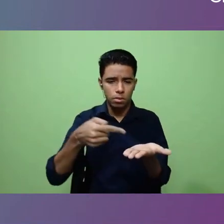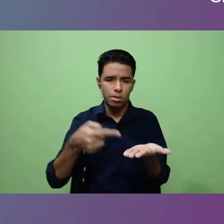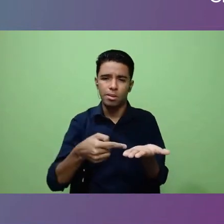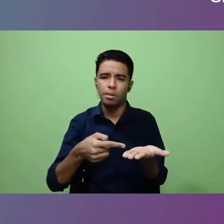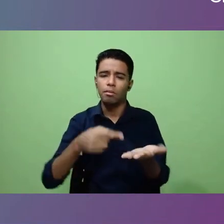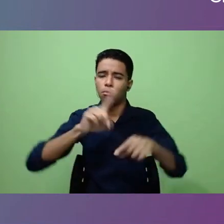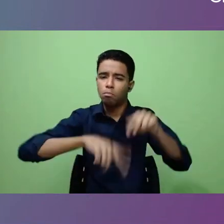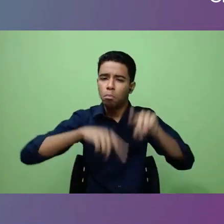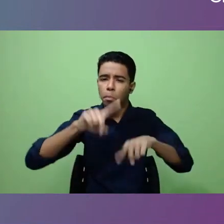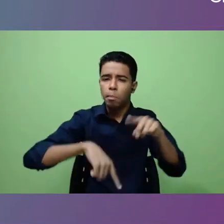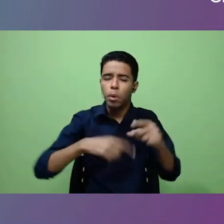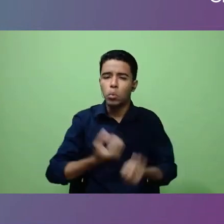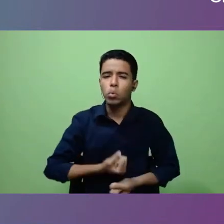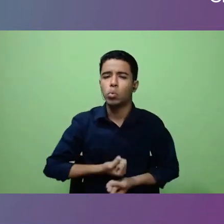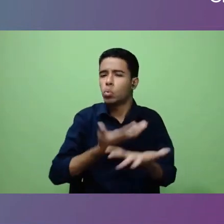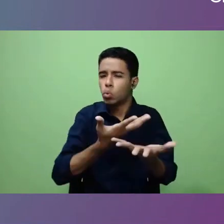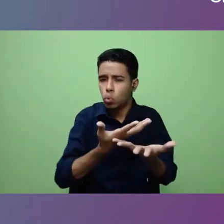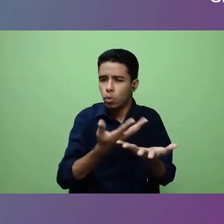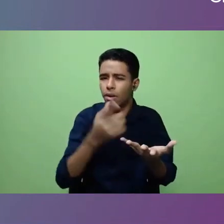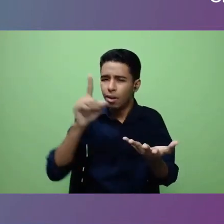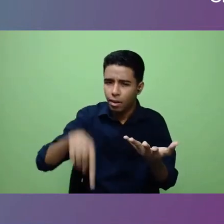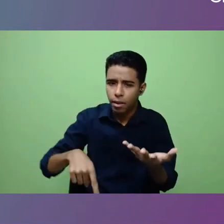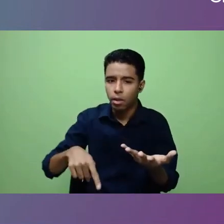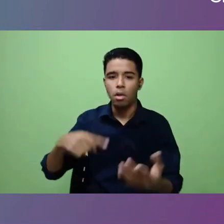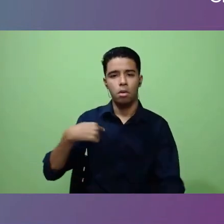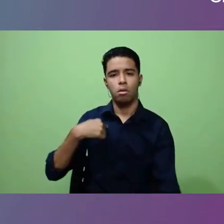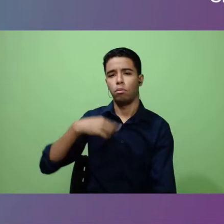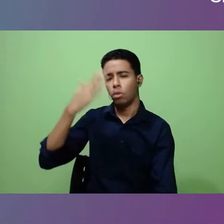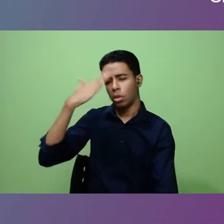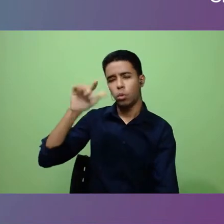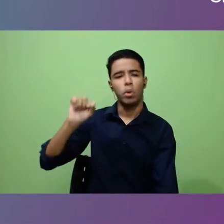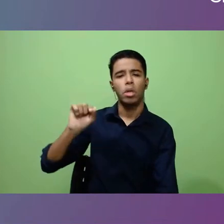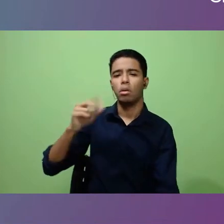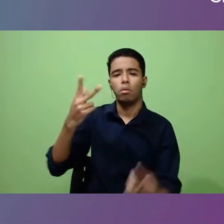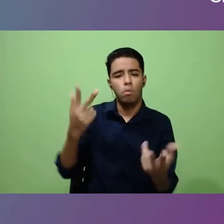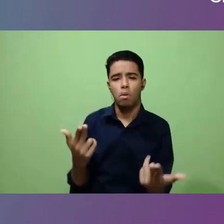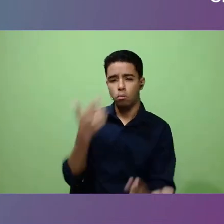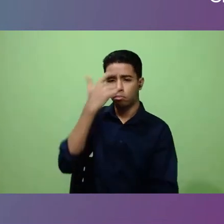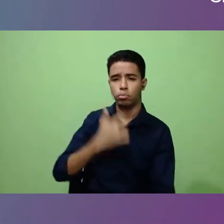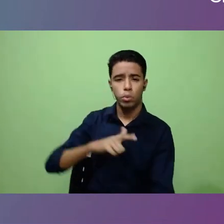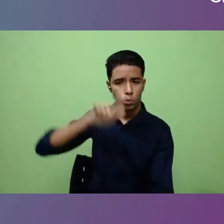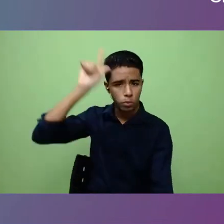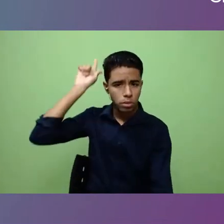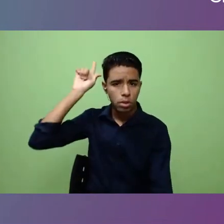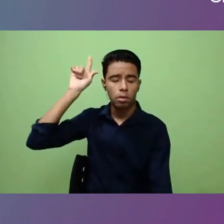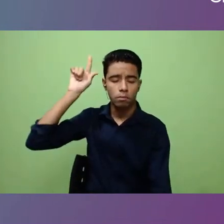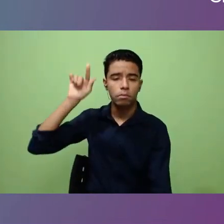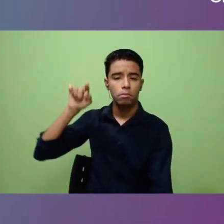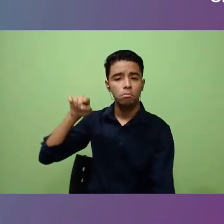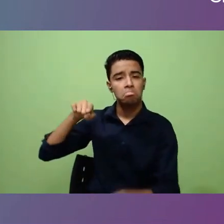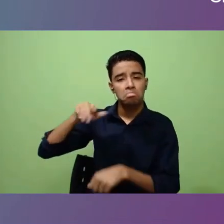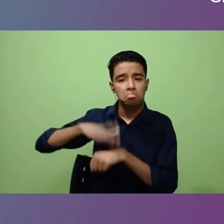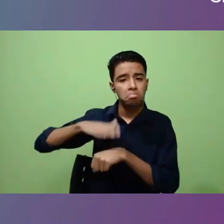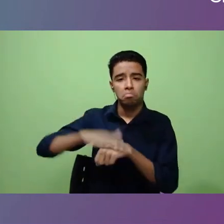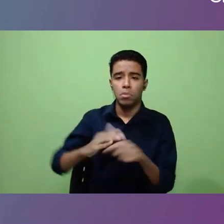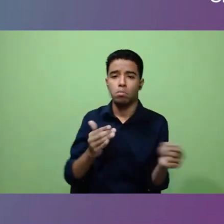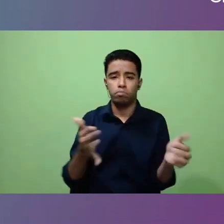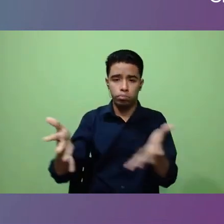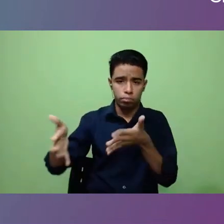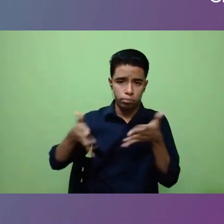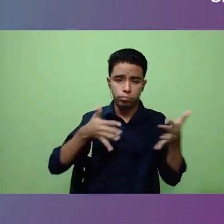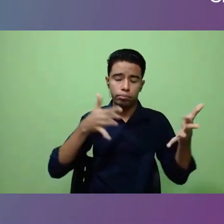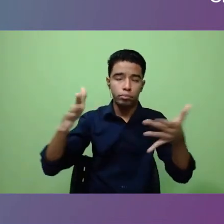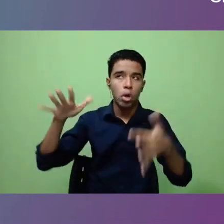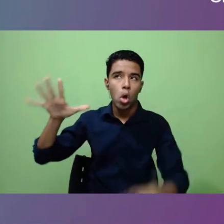vou entender exatamente isso que o Gustavo está fazendo. O que o Gustavo está fazendo? Ele está ouvindo uma informação, processando